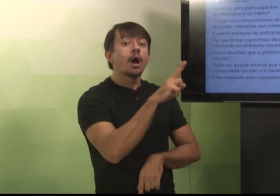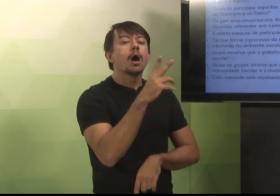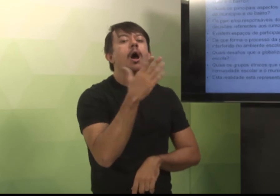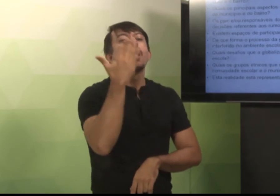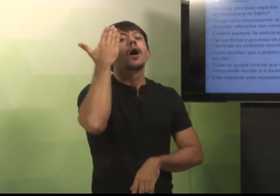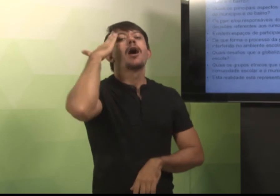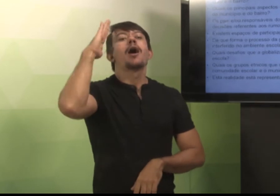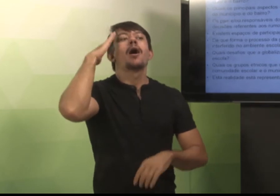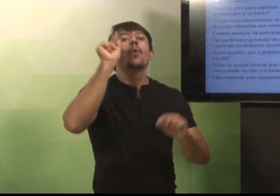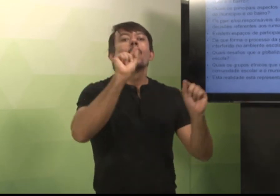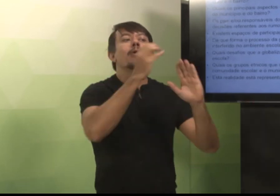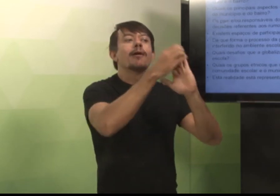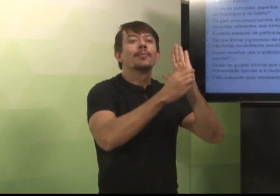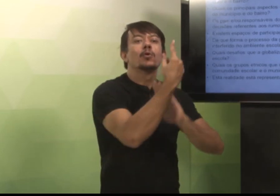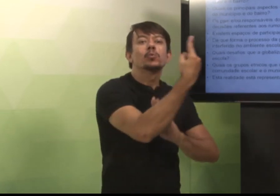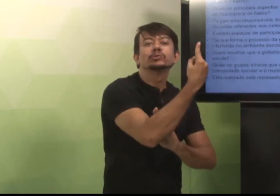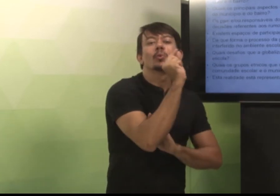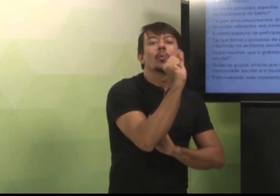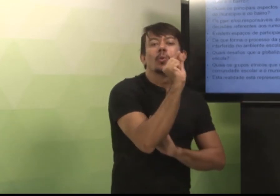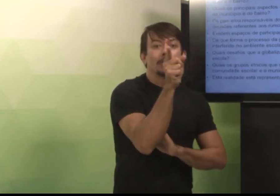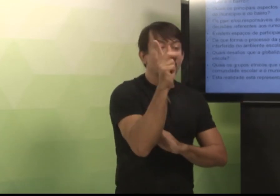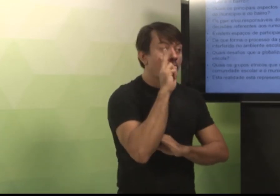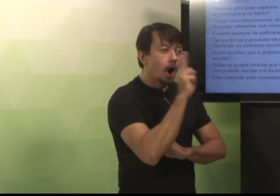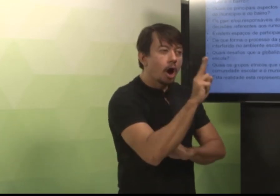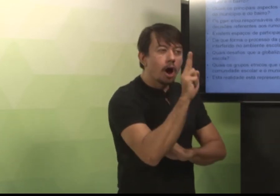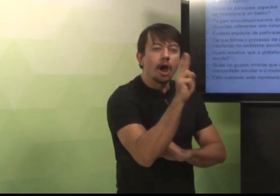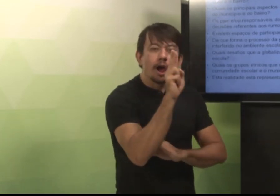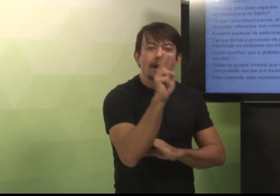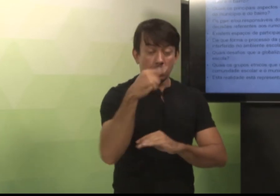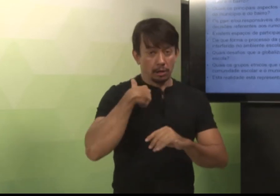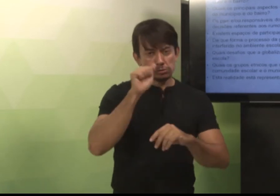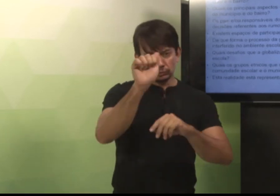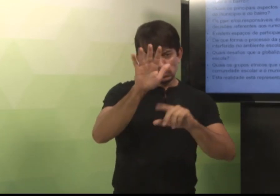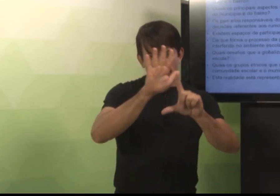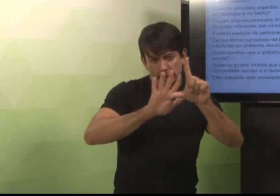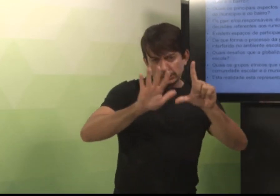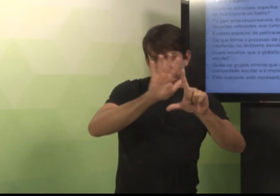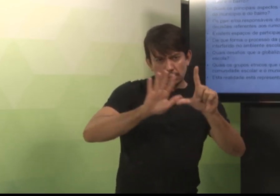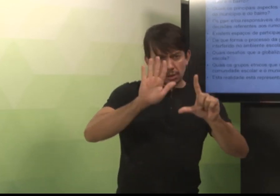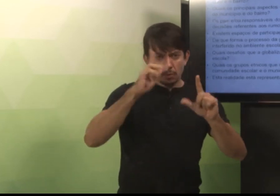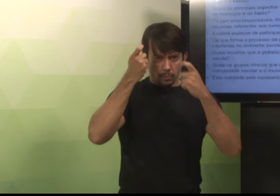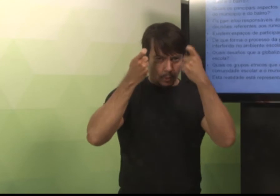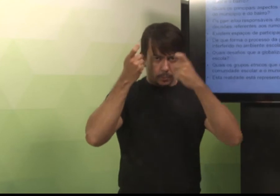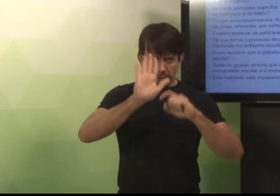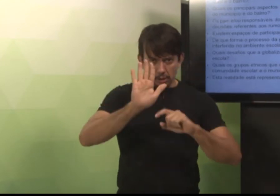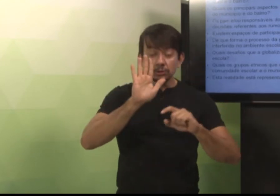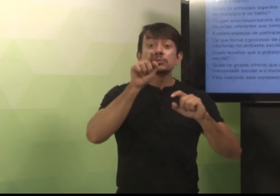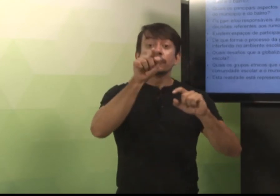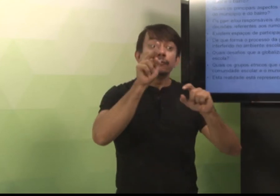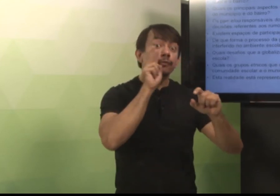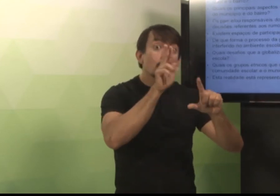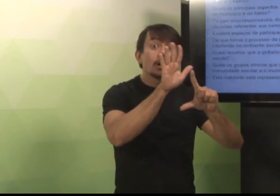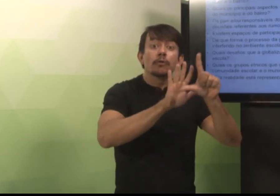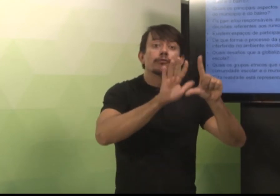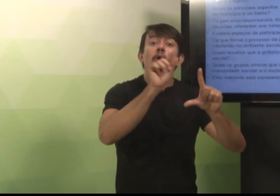utilizem. Esse material já foi utilizado por outros alunos que se formaram no Letras Libras. Então, estará disponível para vocês,